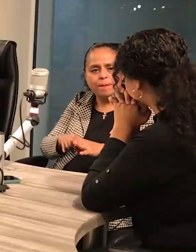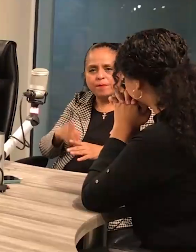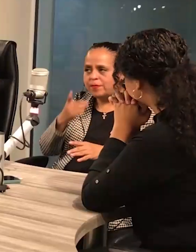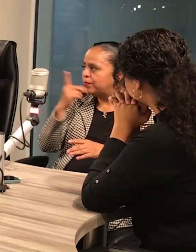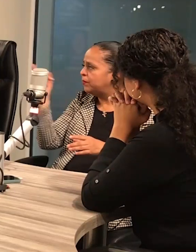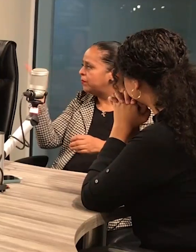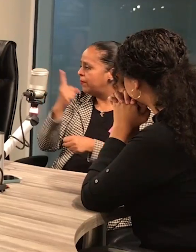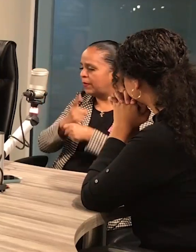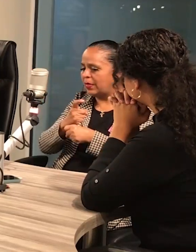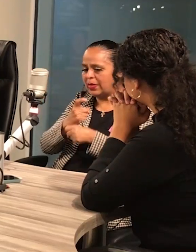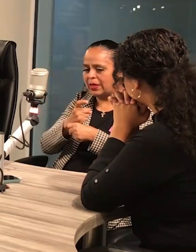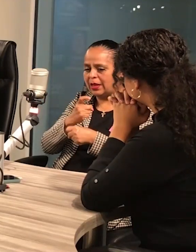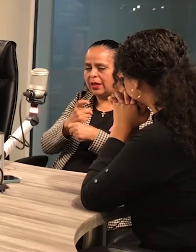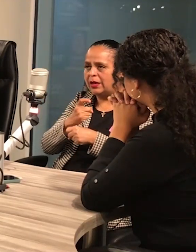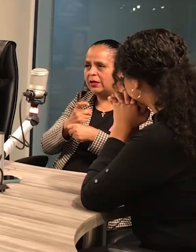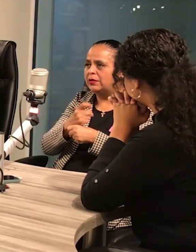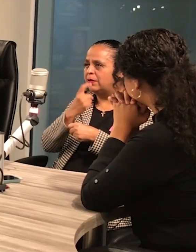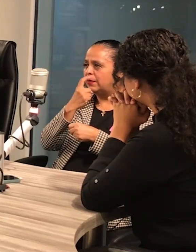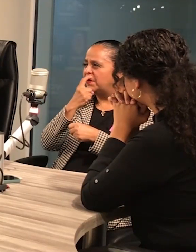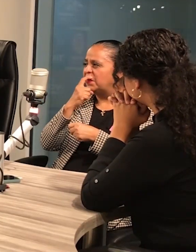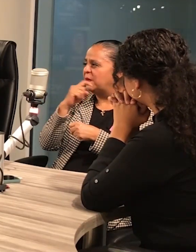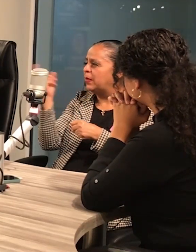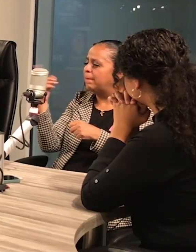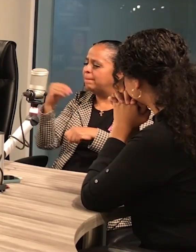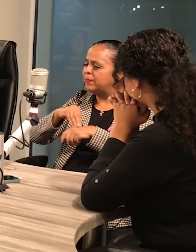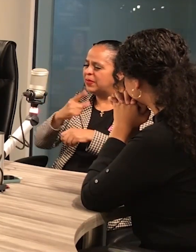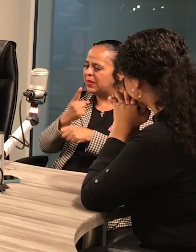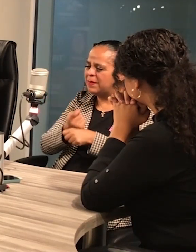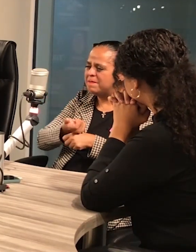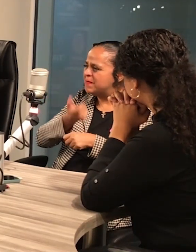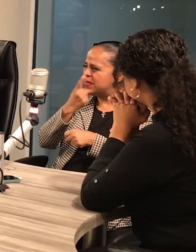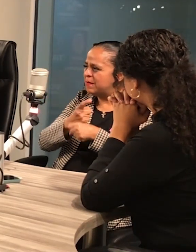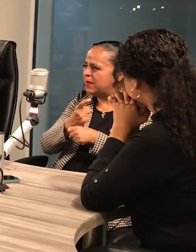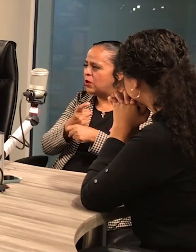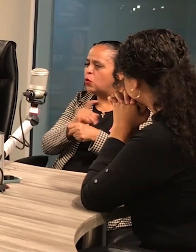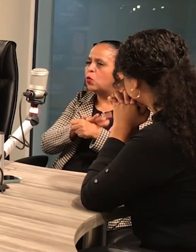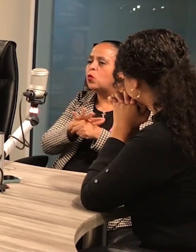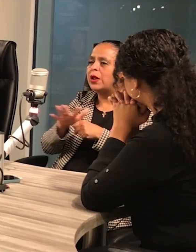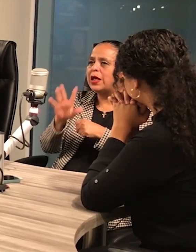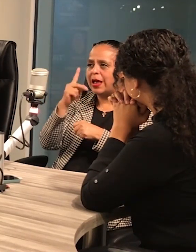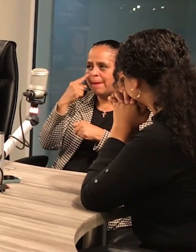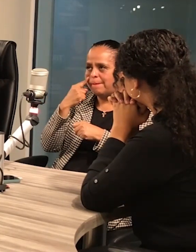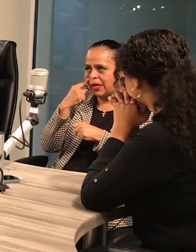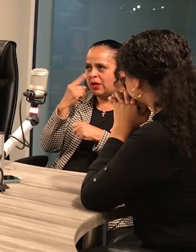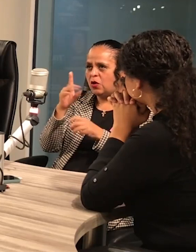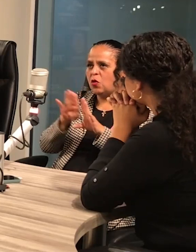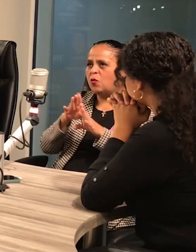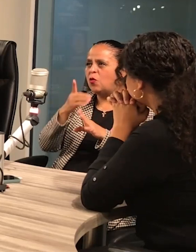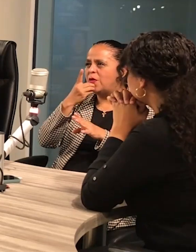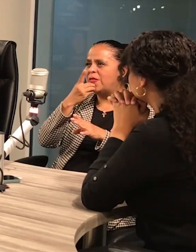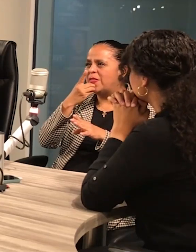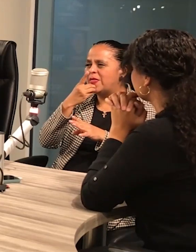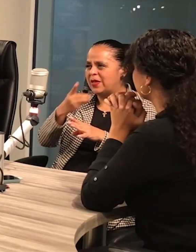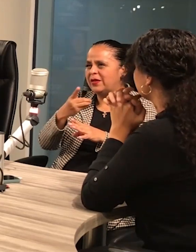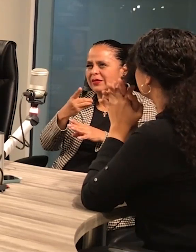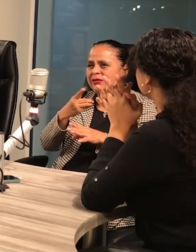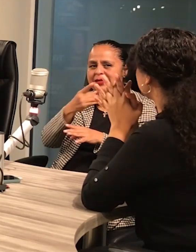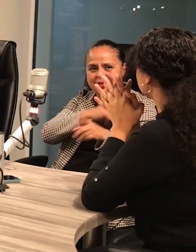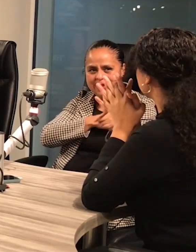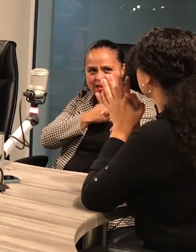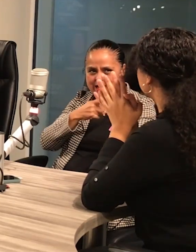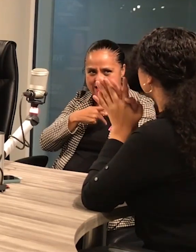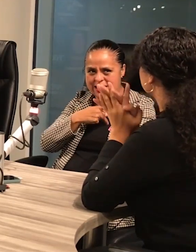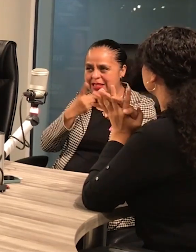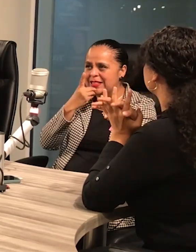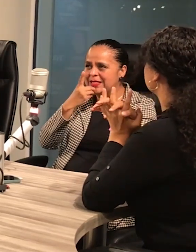que lo primero, bueno, lo que yo pondría en la mesa es que, a ver, como decía Yareni,